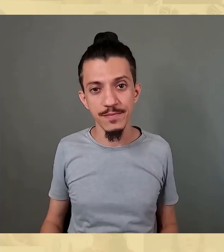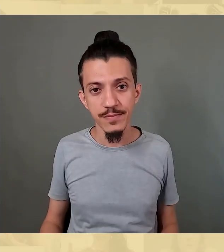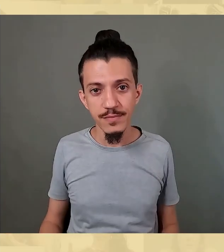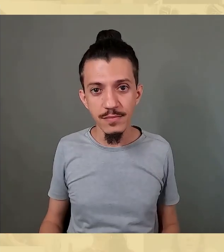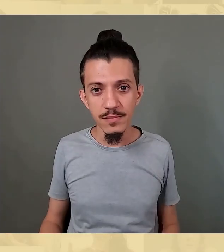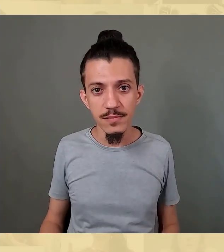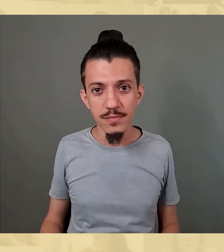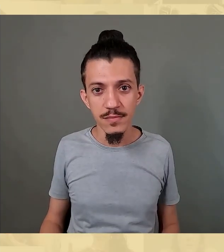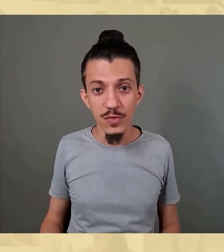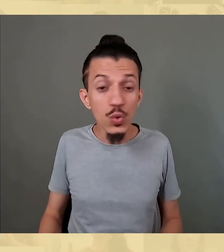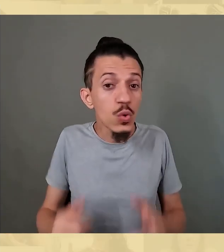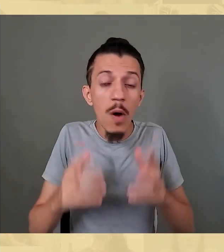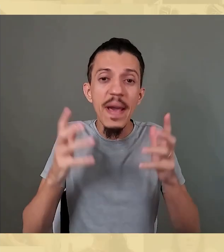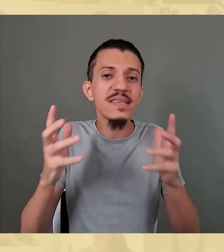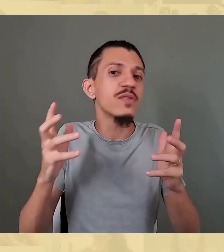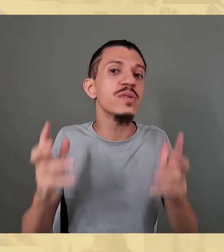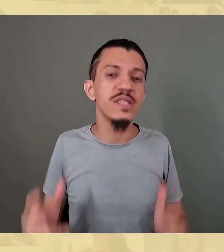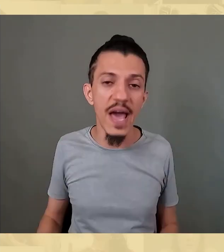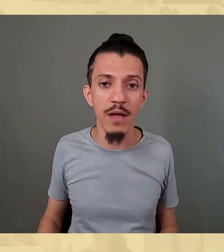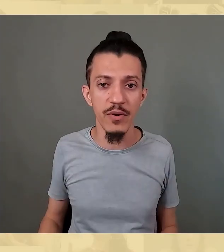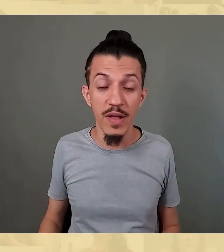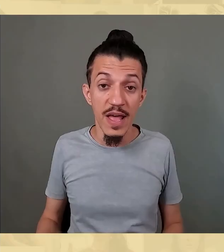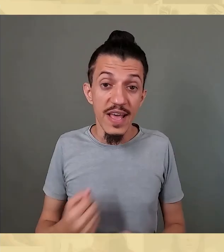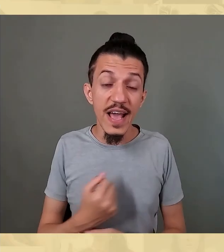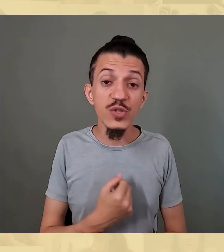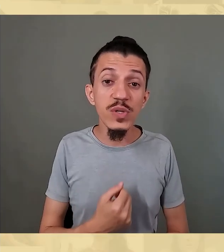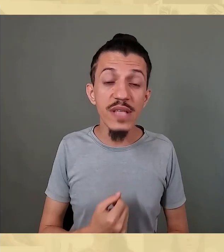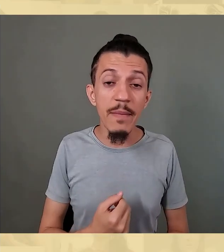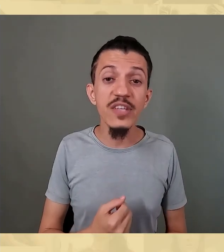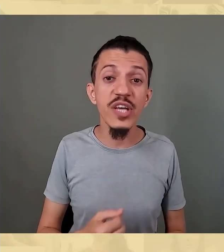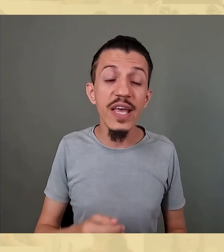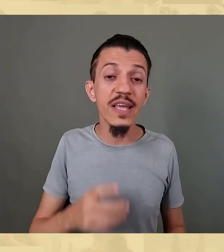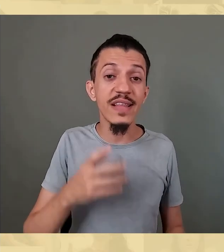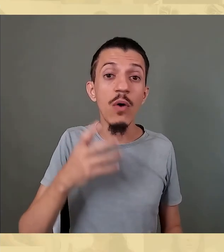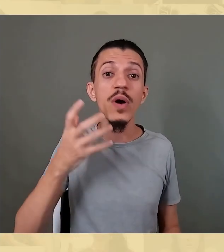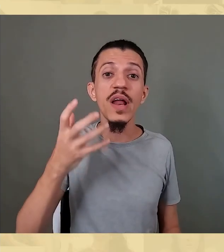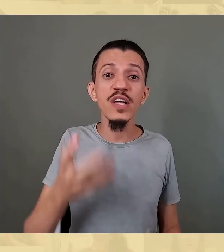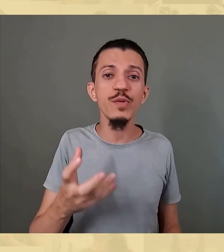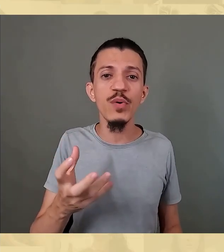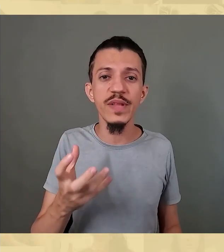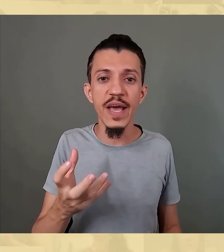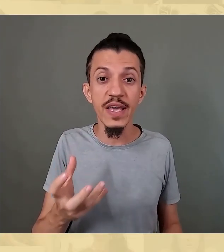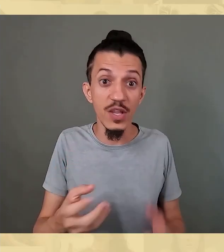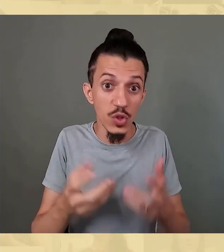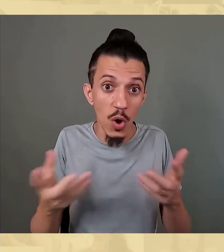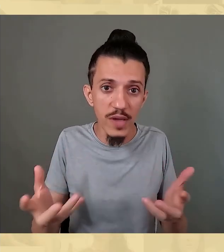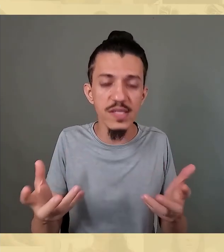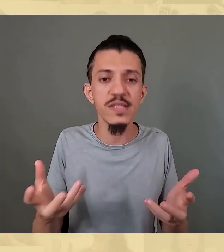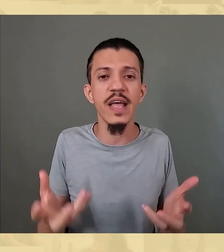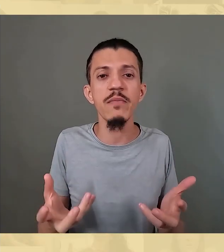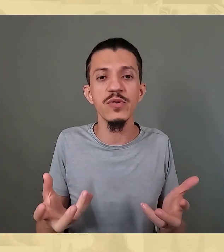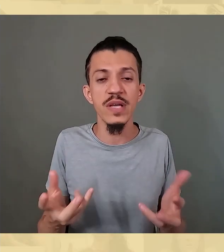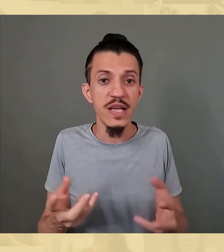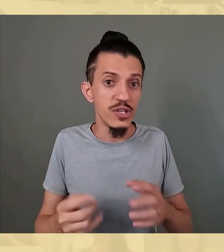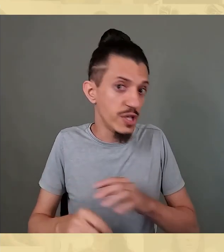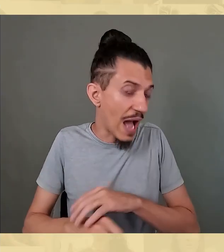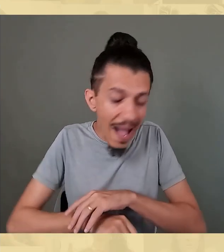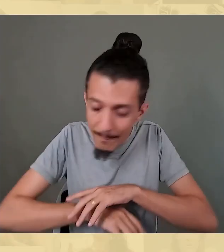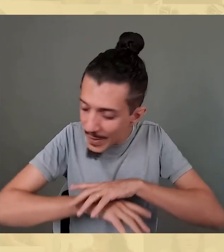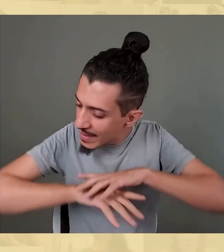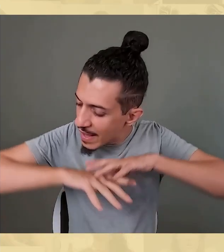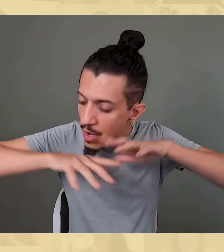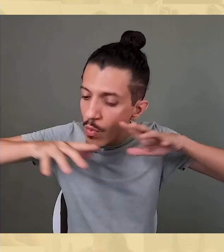cérebro. Tudo começa no cérebro. E é justamente aí que está o grande poder que nós temos